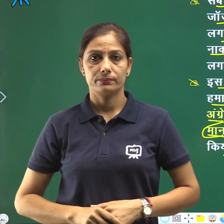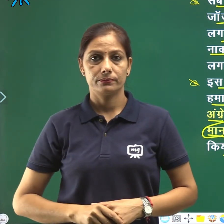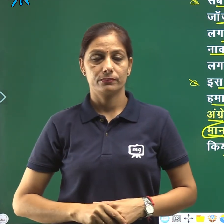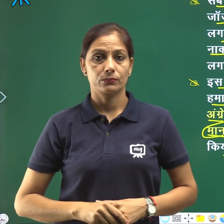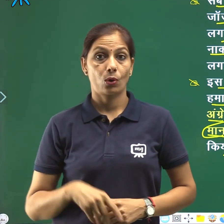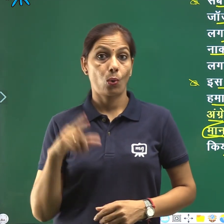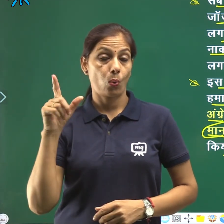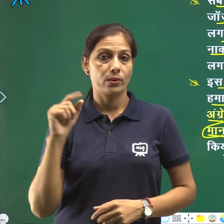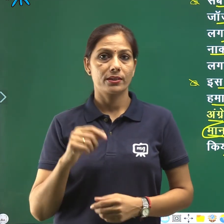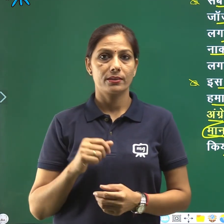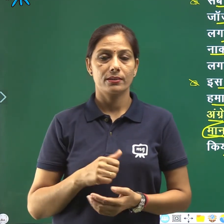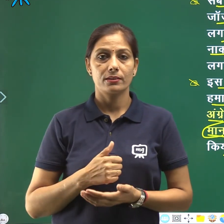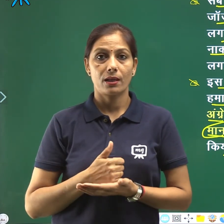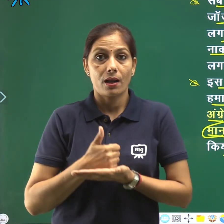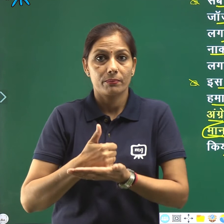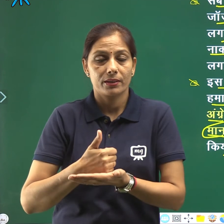उनकी सेवा के लिए